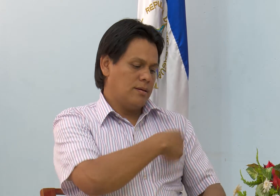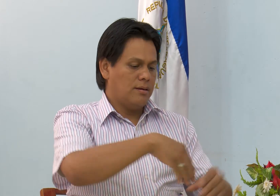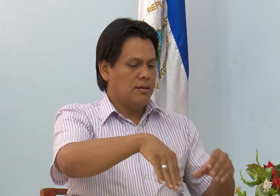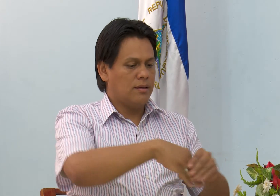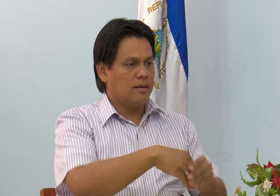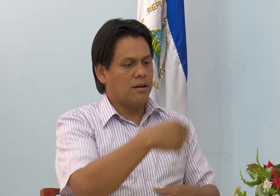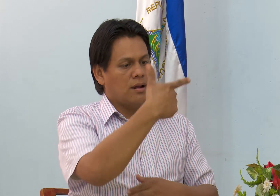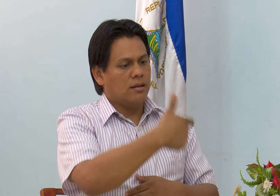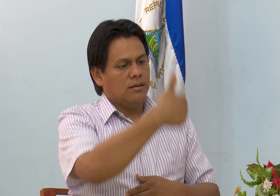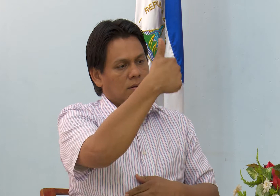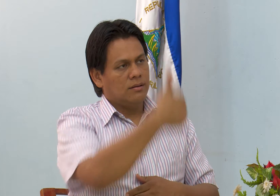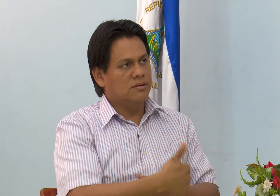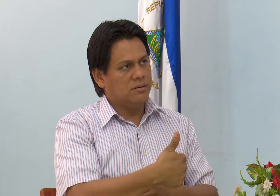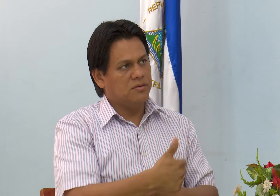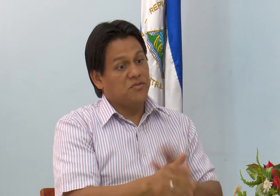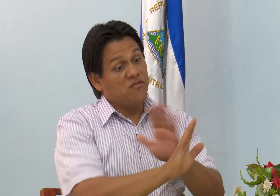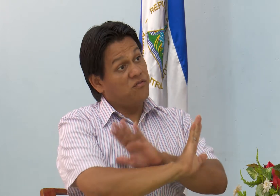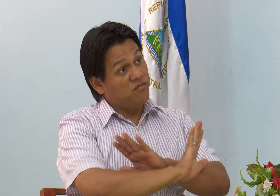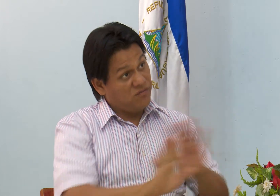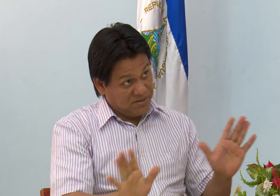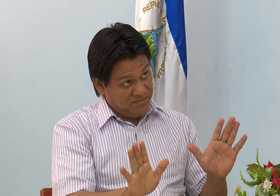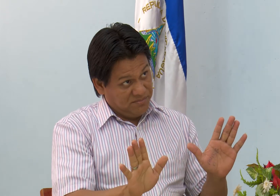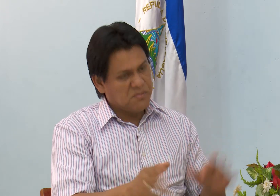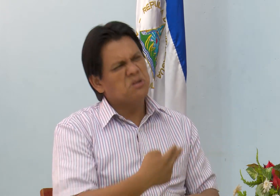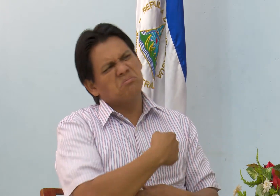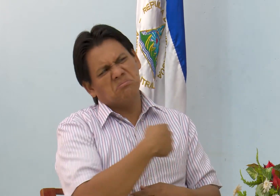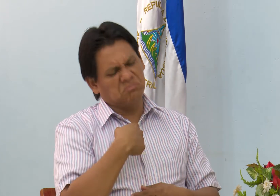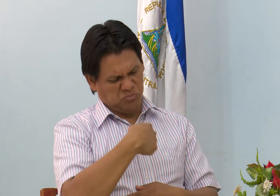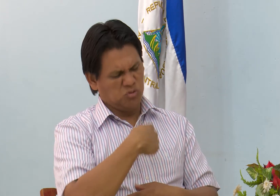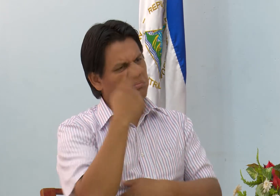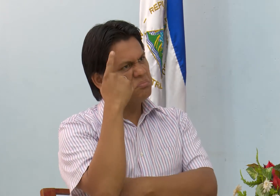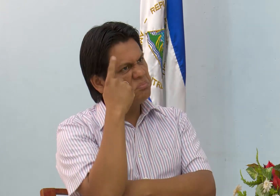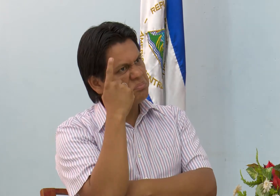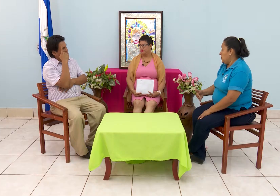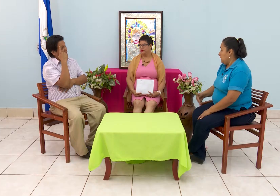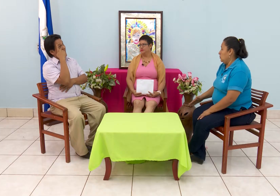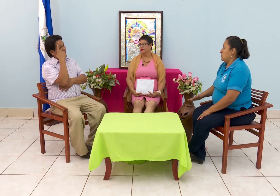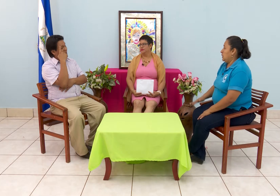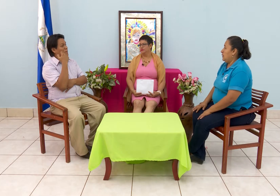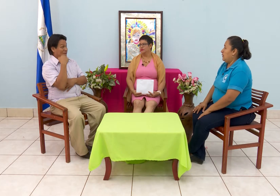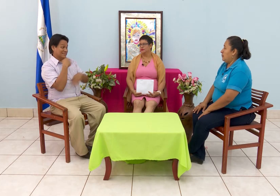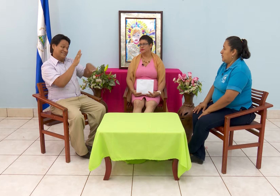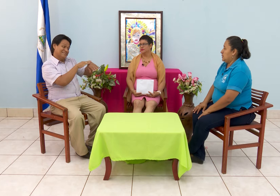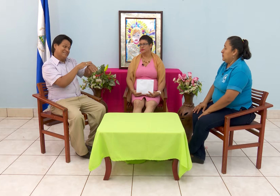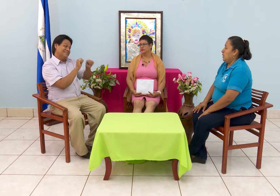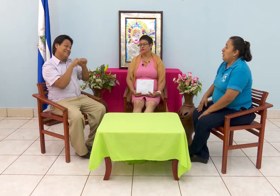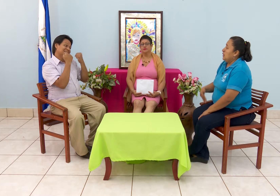Bueno, yo en la Escuela de Educación Especial concluí hasta el sexto grado. Anteriormente no se trabajaba más. Entonces